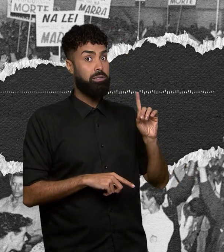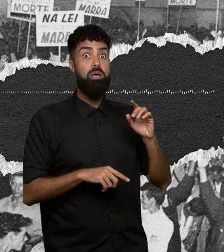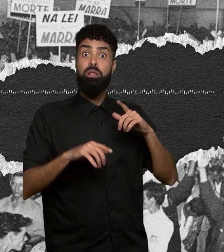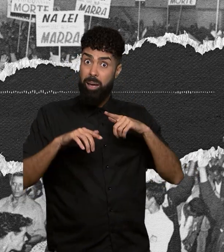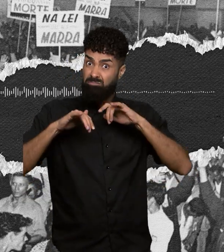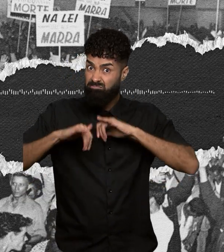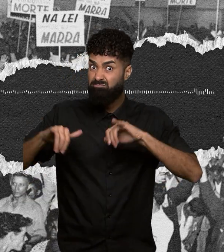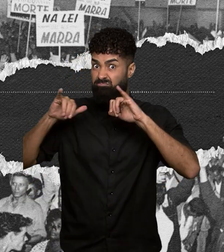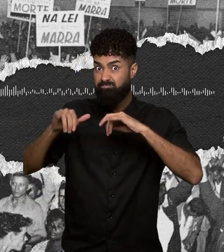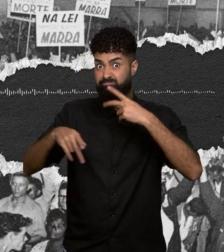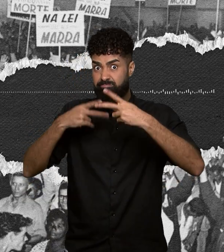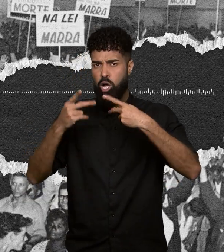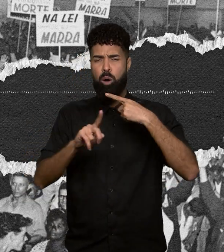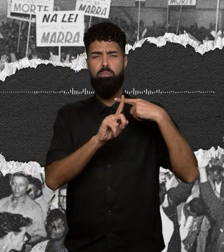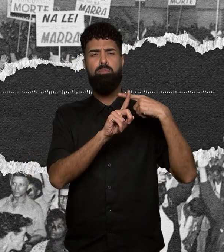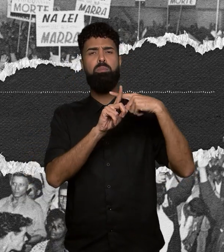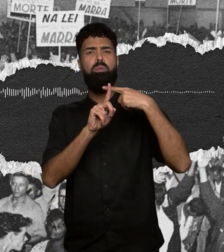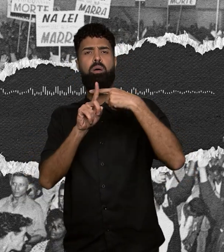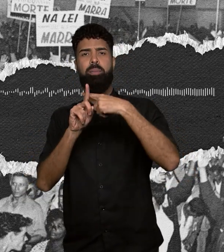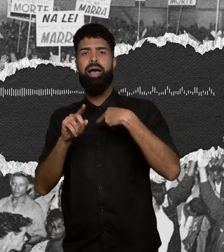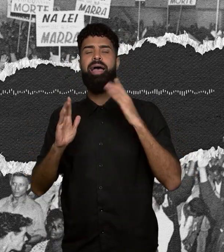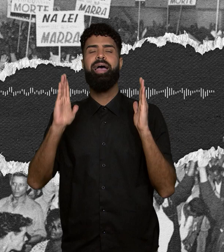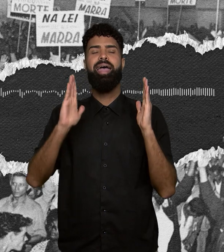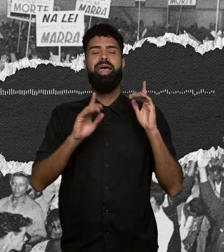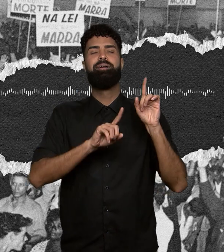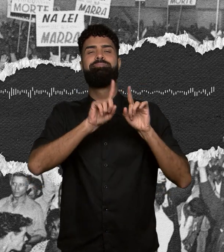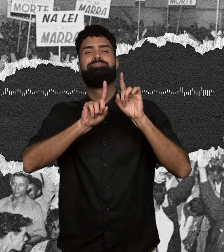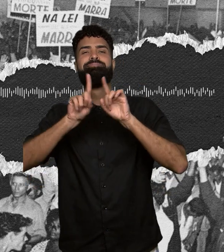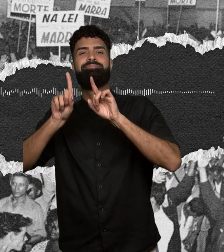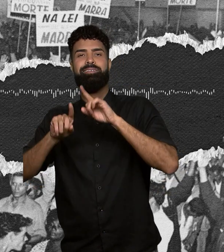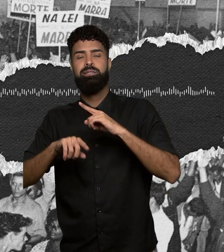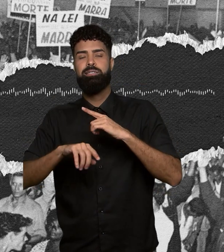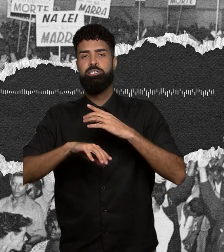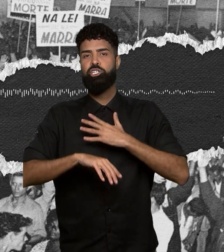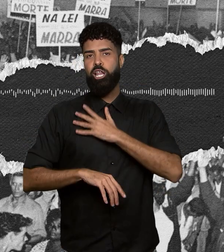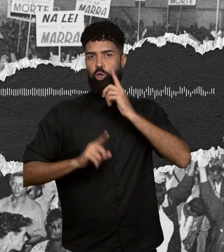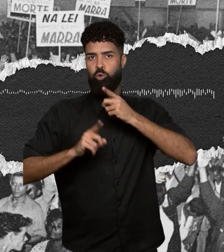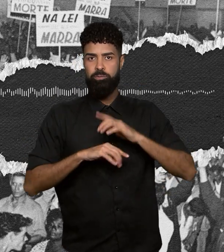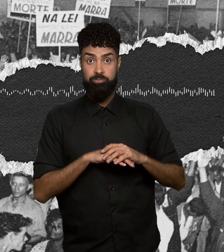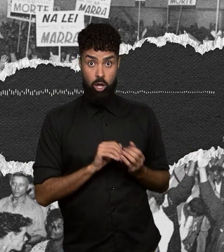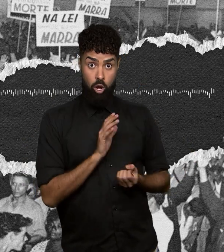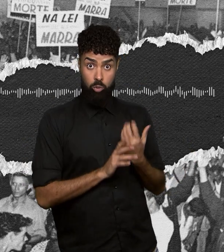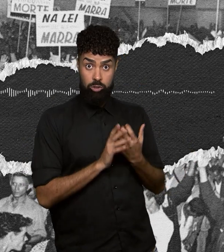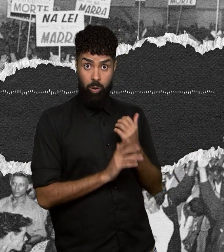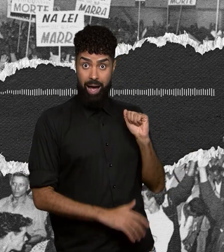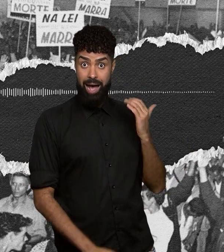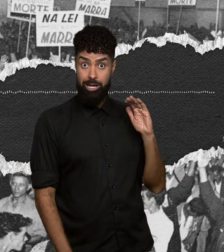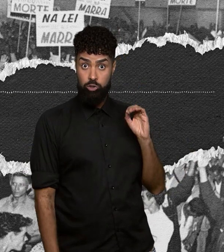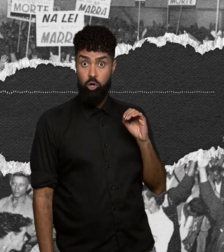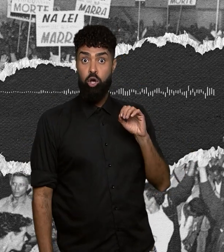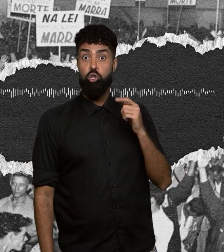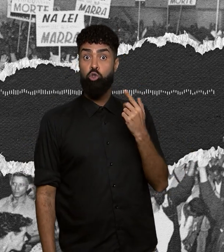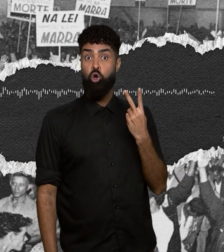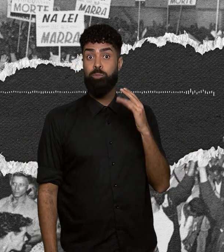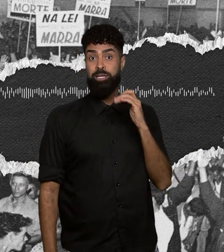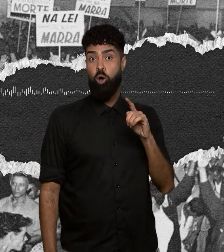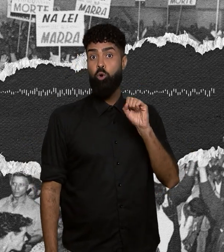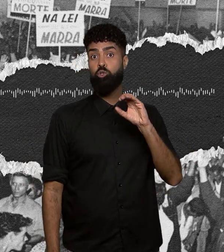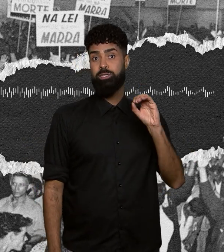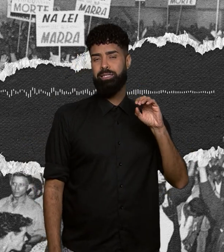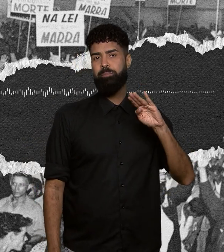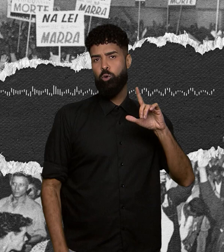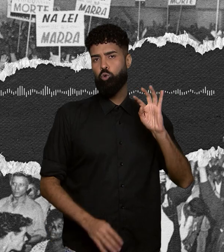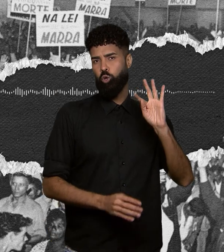compilado de indicadores econômicos da ditadura a produção de Aço era de 2 mil 800.000 toneladas hoje